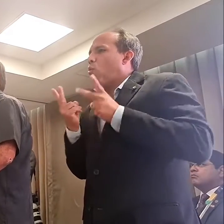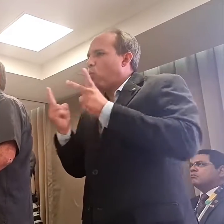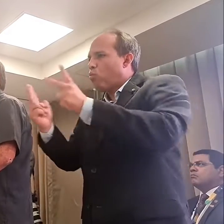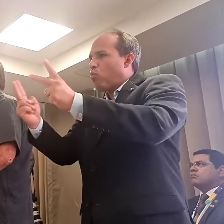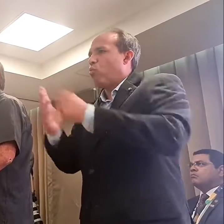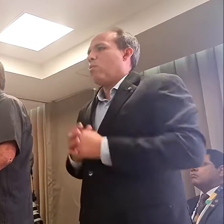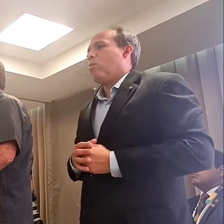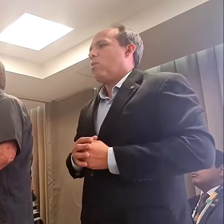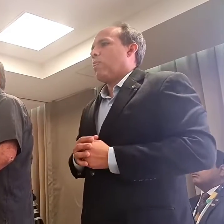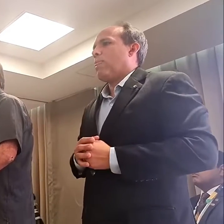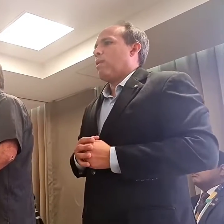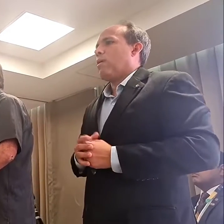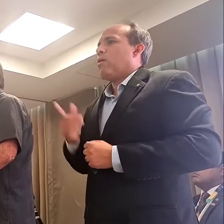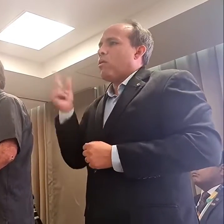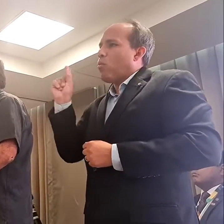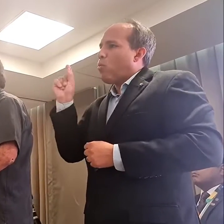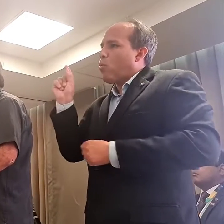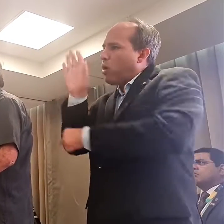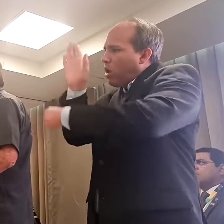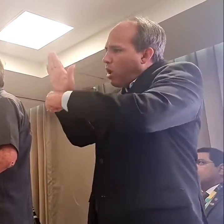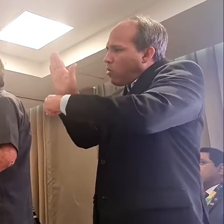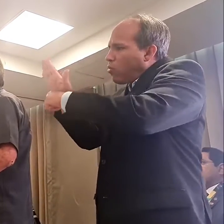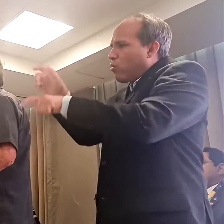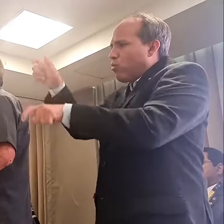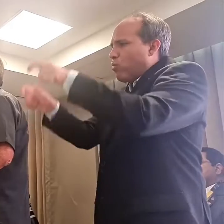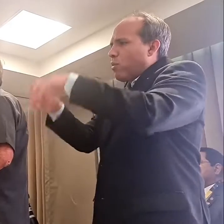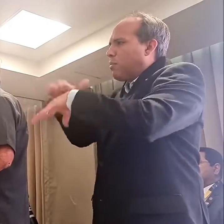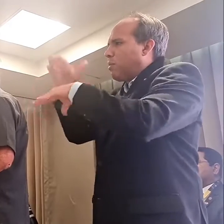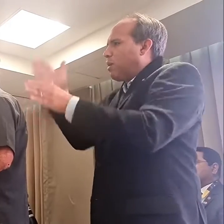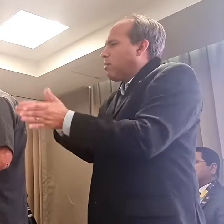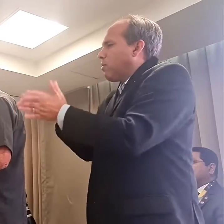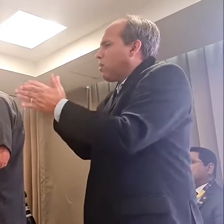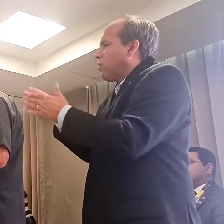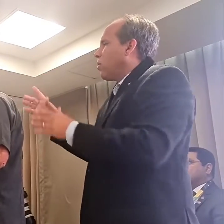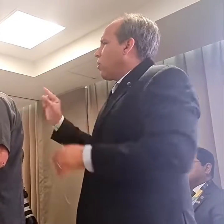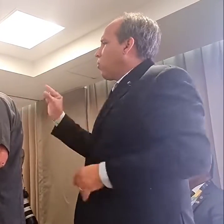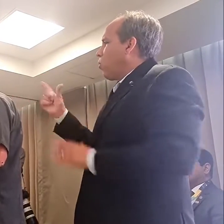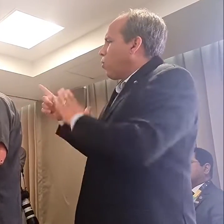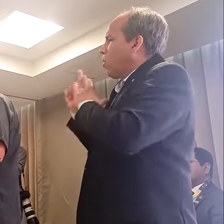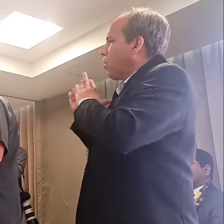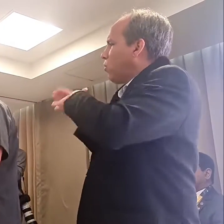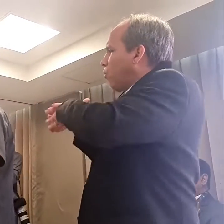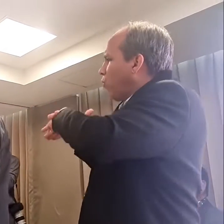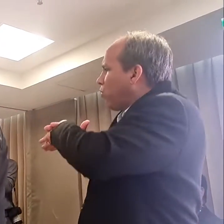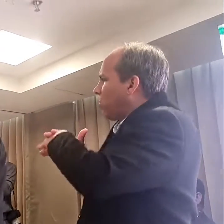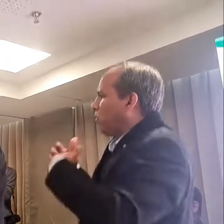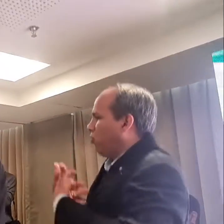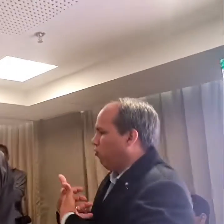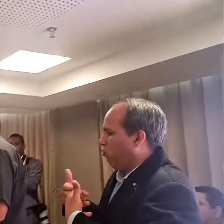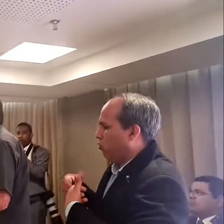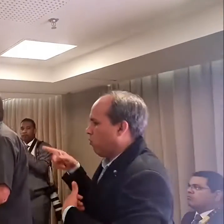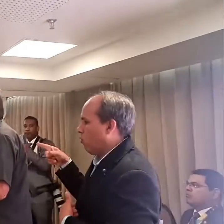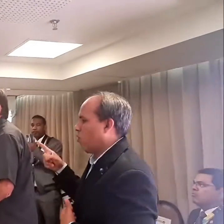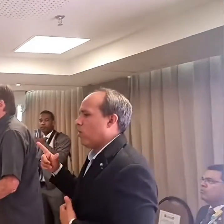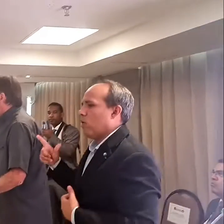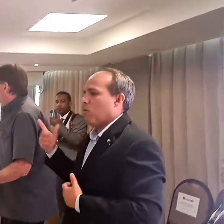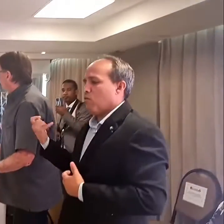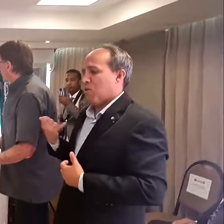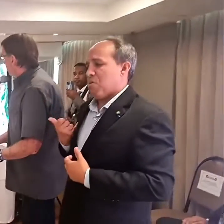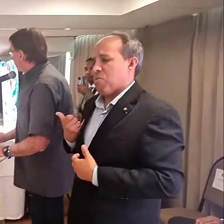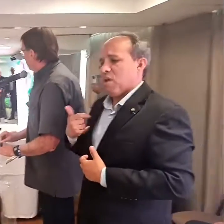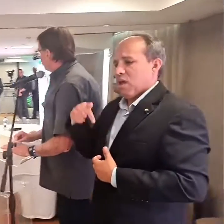seja, atendemos aos mais necessitados. Conversando com o Gilson agora há pouco, ele me deu uma informação que tem mercado aqui